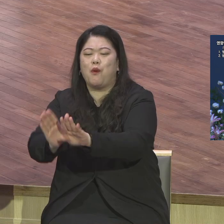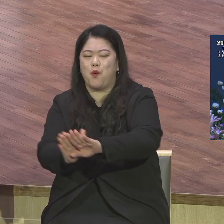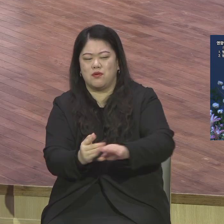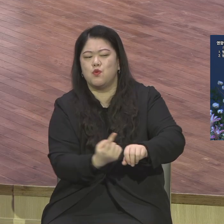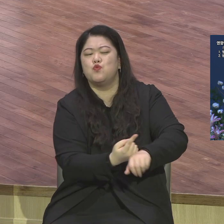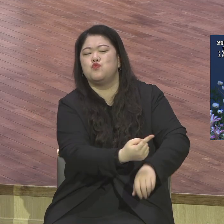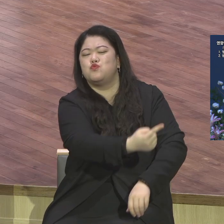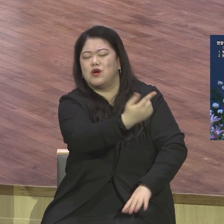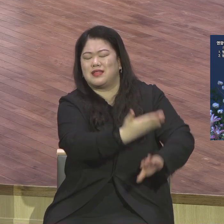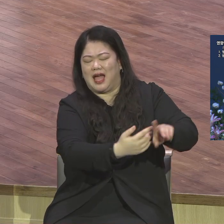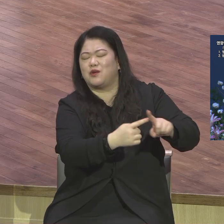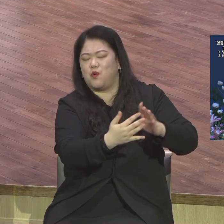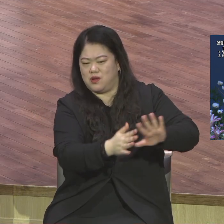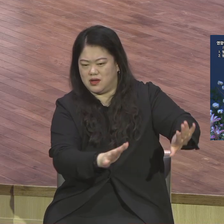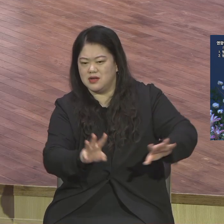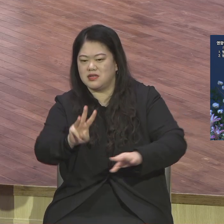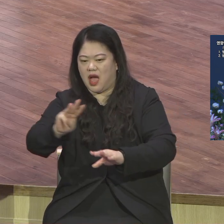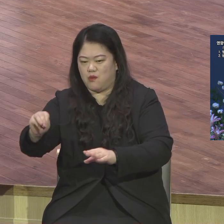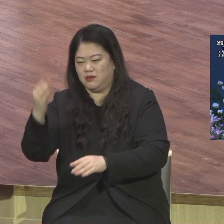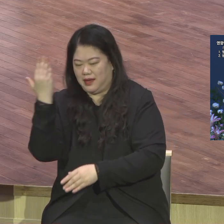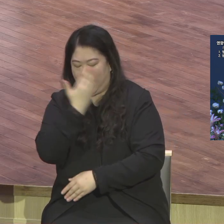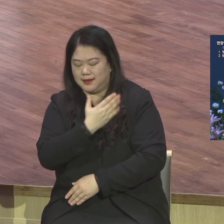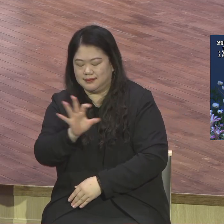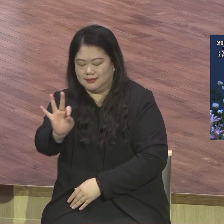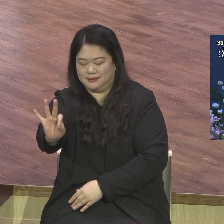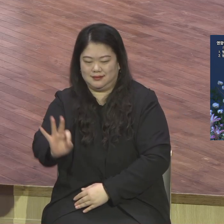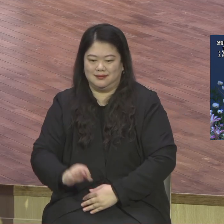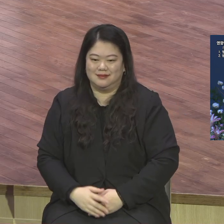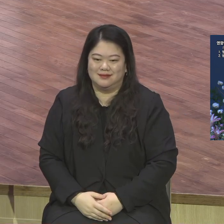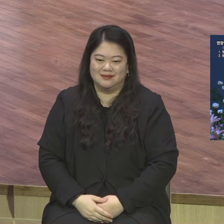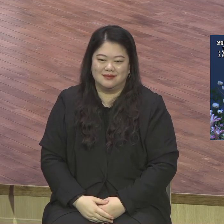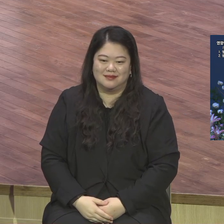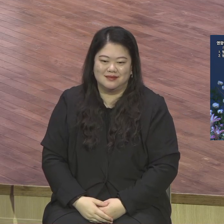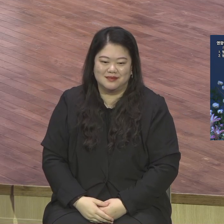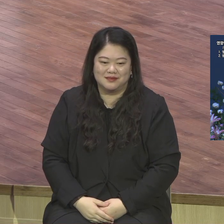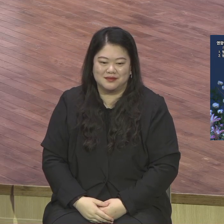아멘. 그러니까 교회가 안 되는 거예요. 일반적으로 교회가